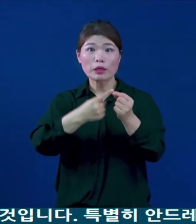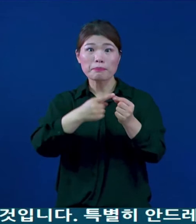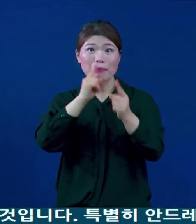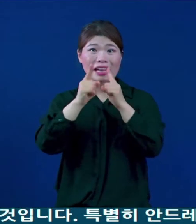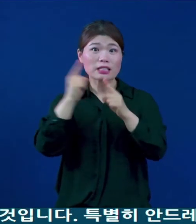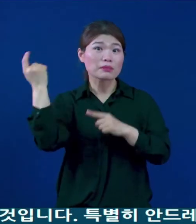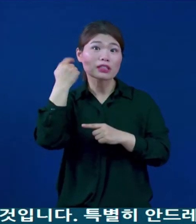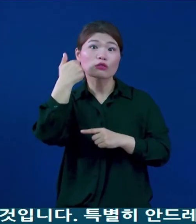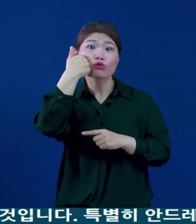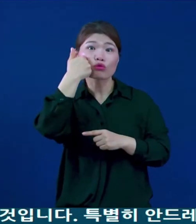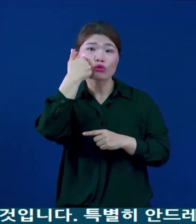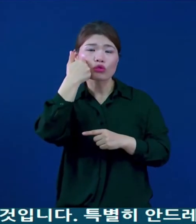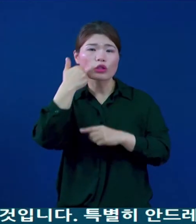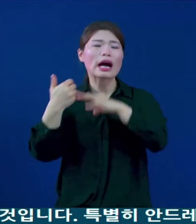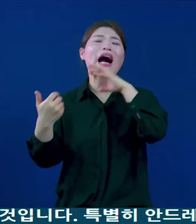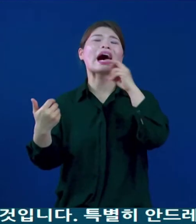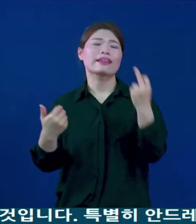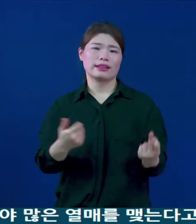사실이죠.